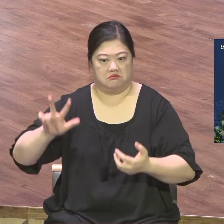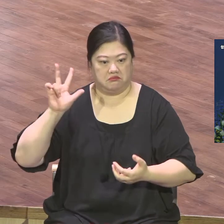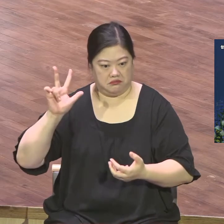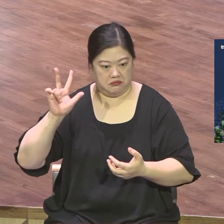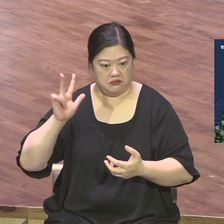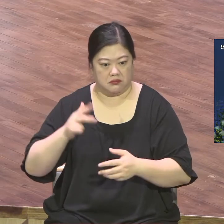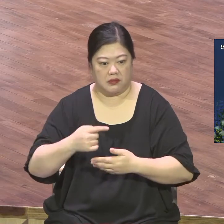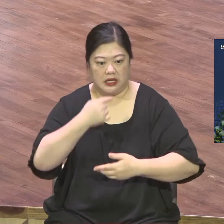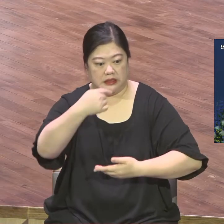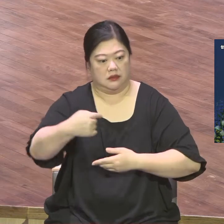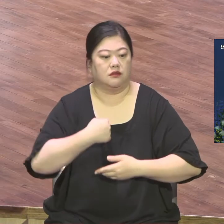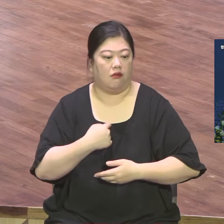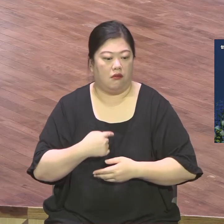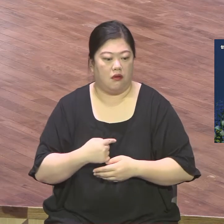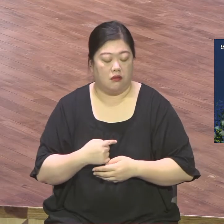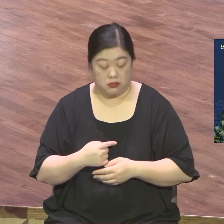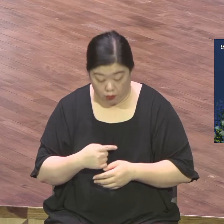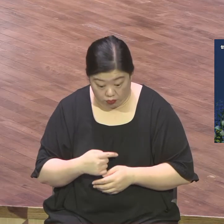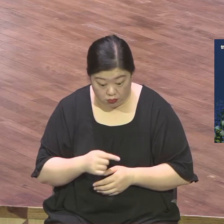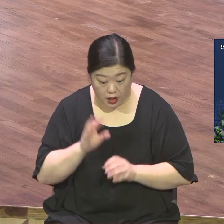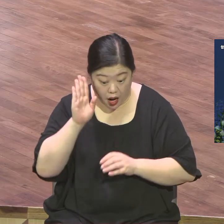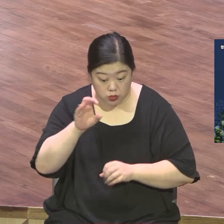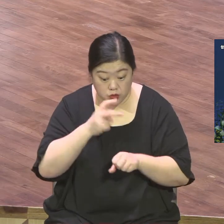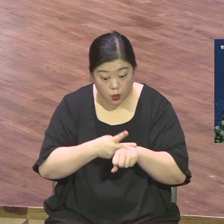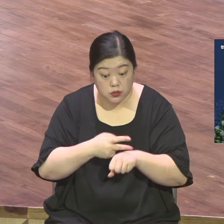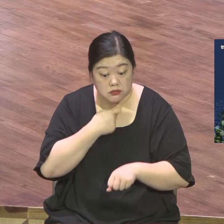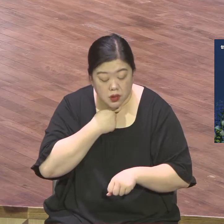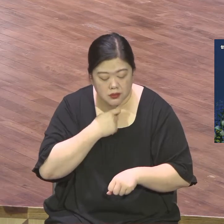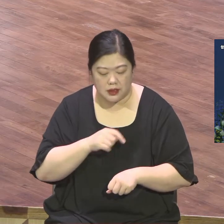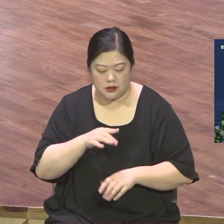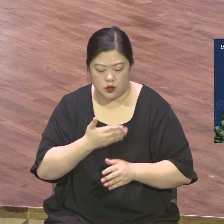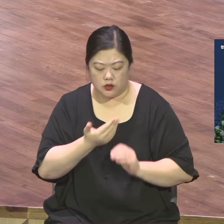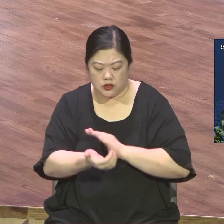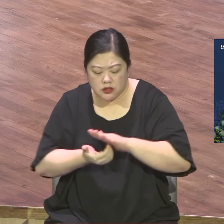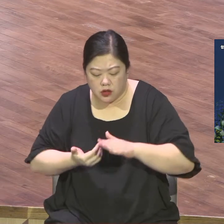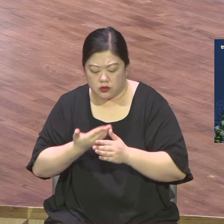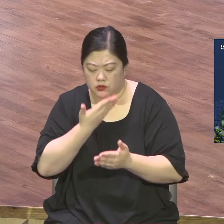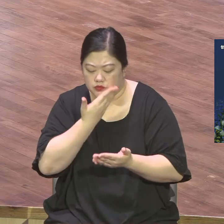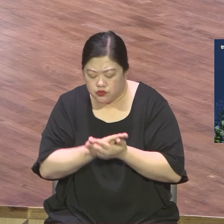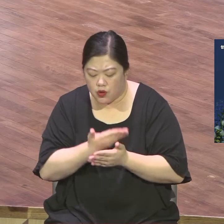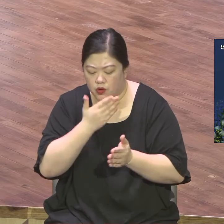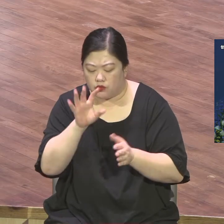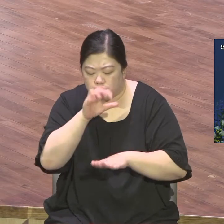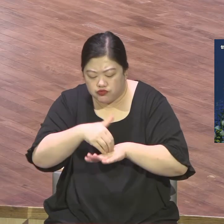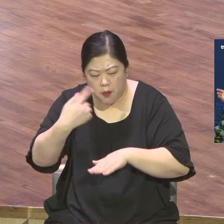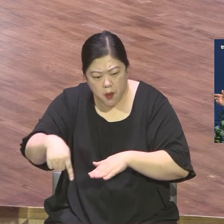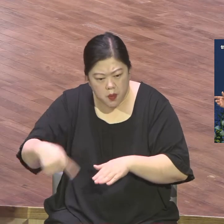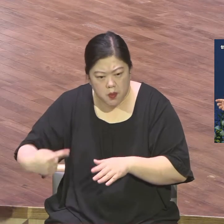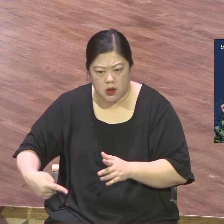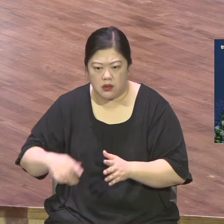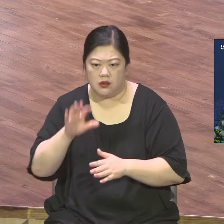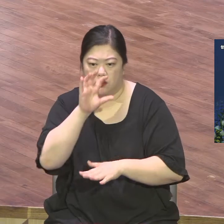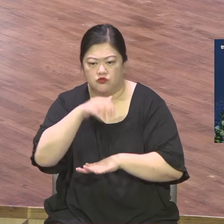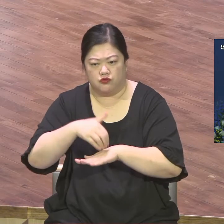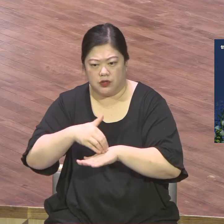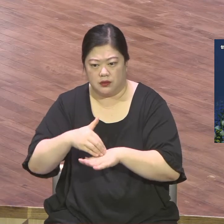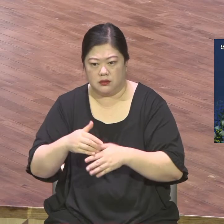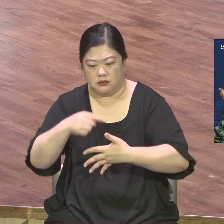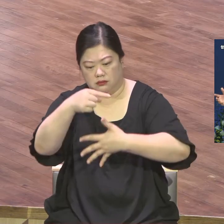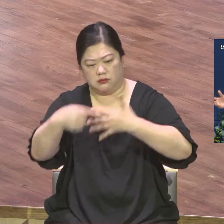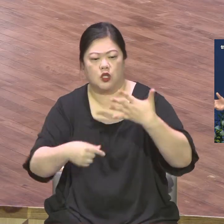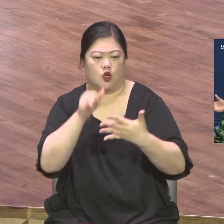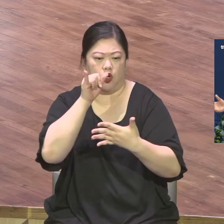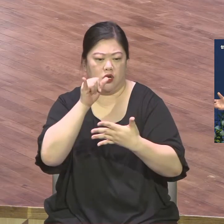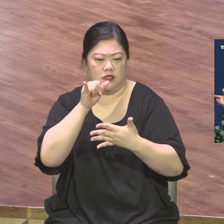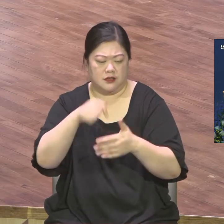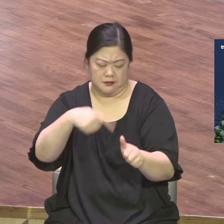10월 중순부터 훈련에 들어갑니다. 1단계, 2단계, 3단계, 4단계, 5단계. 그래서 나중에는 선교지에 가서